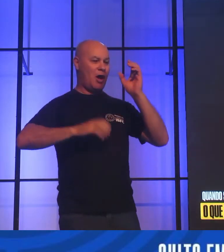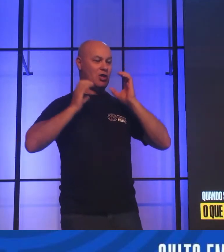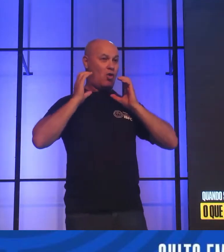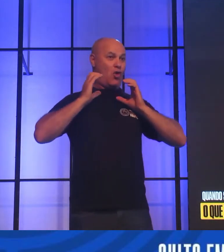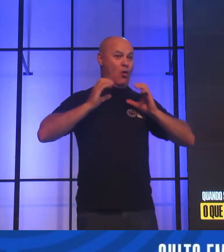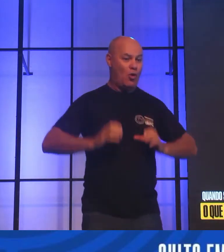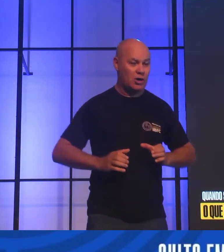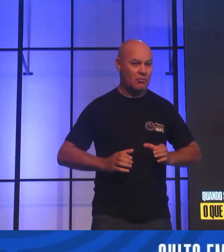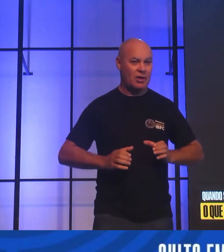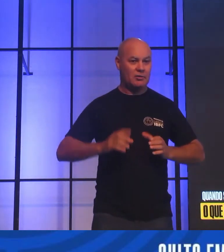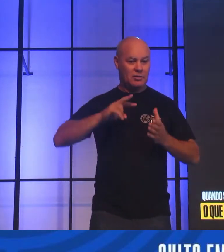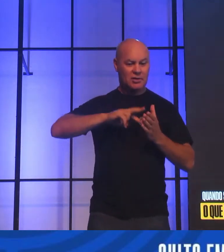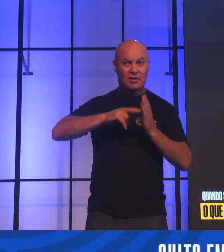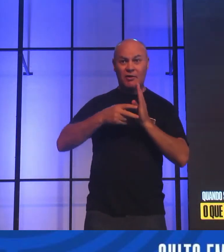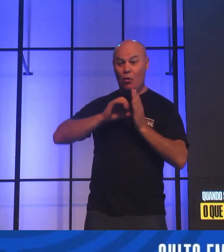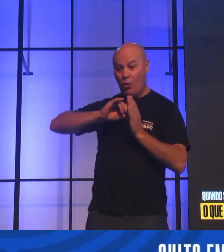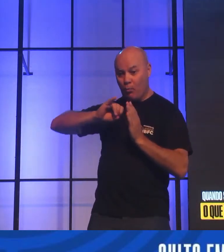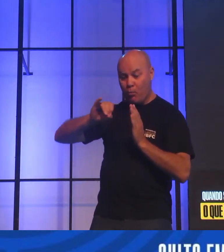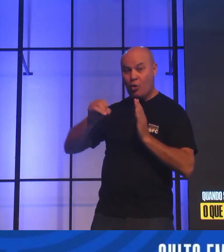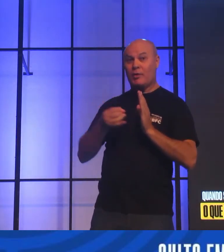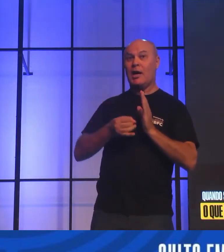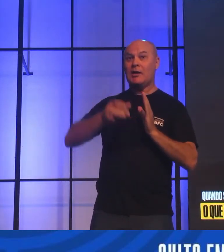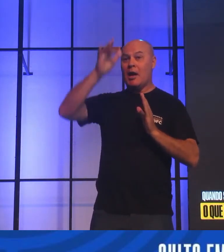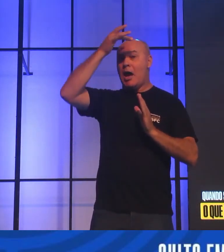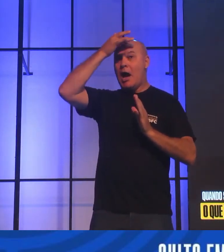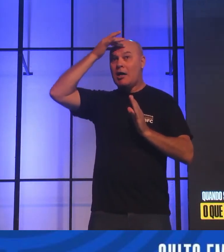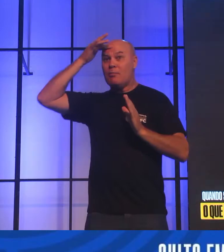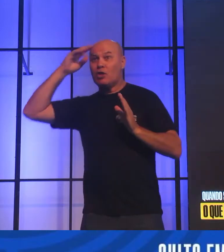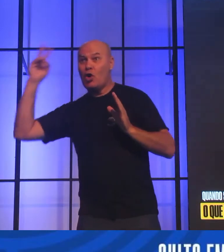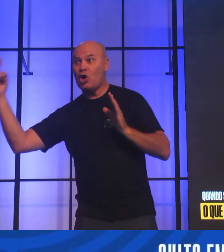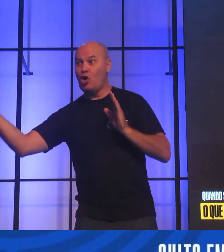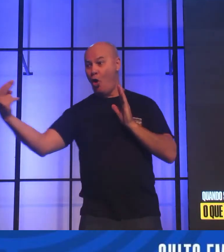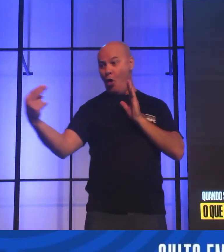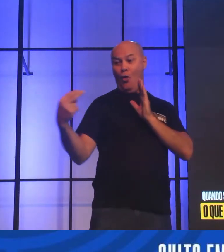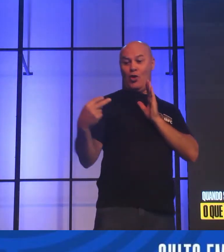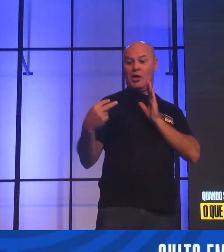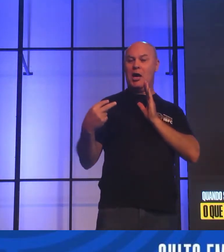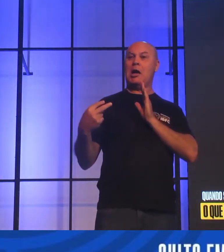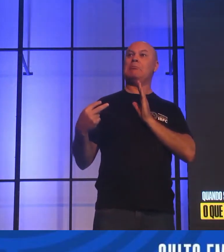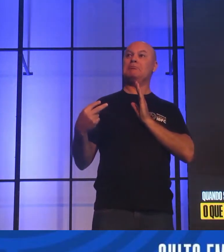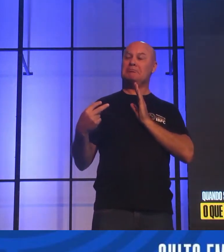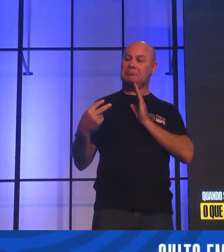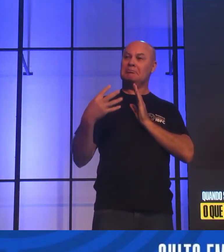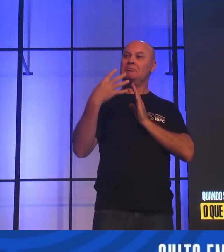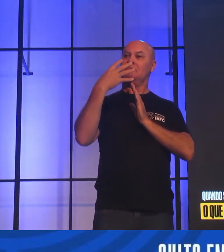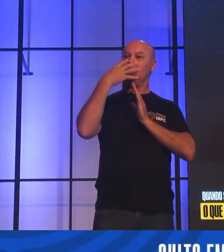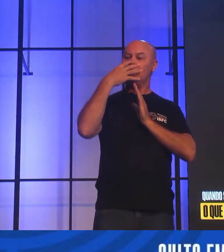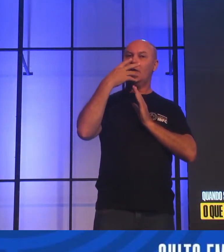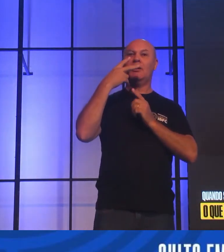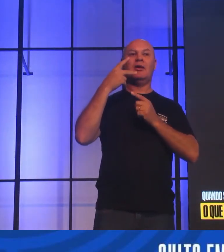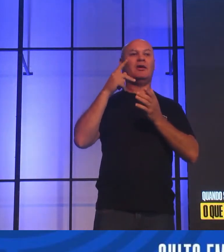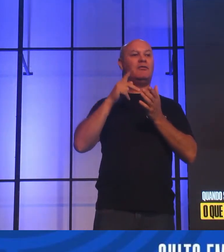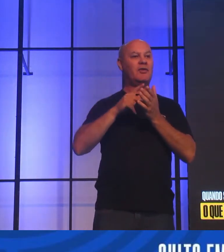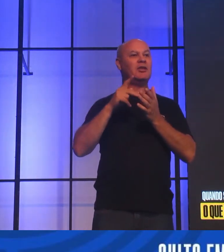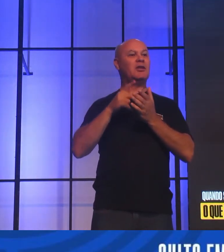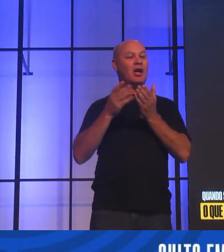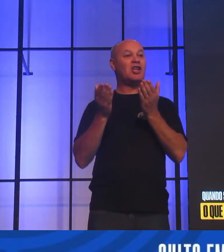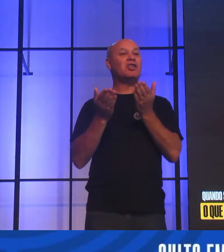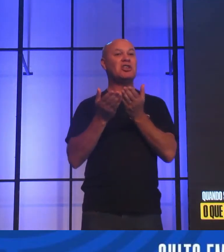às pessoas em quem confiamos, no que acreditamos. Isso é tão